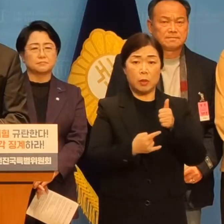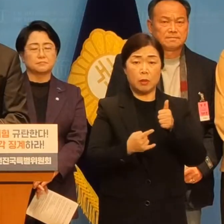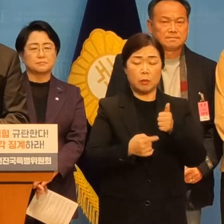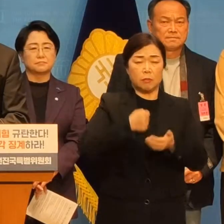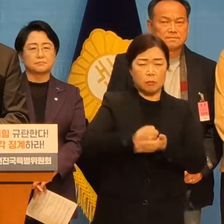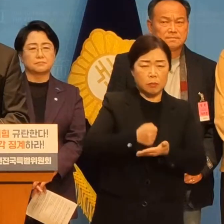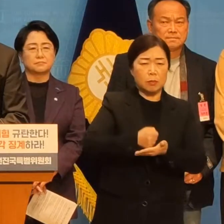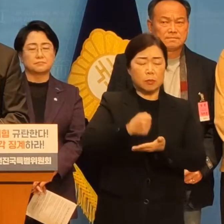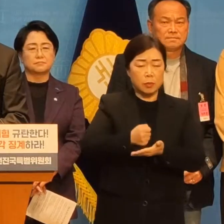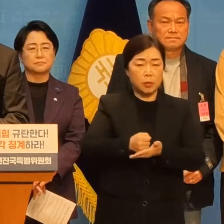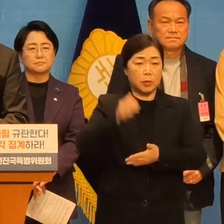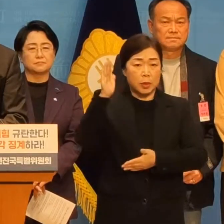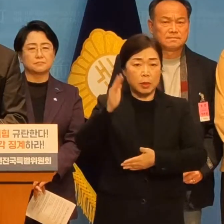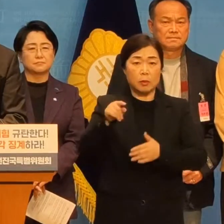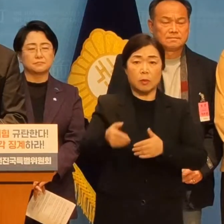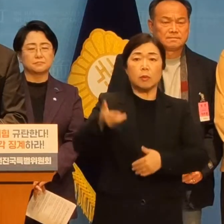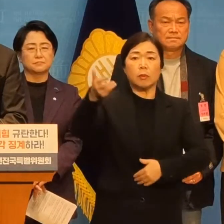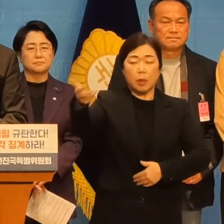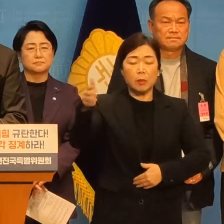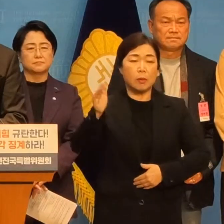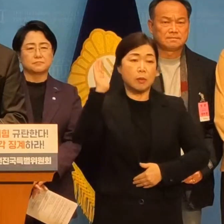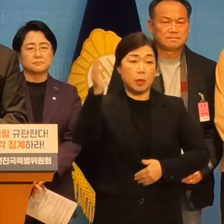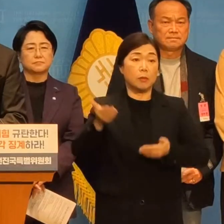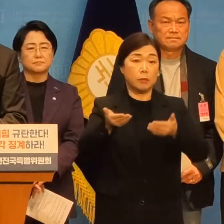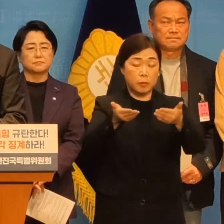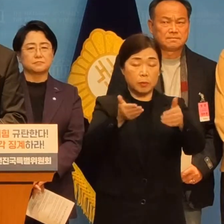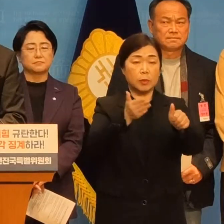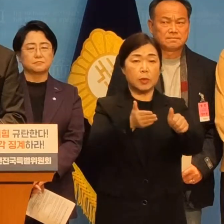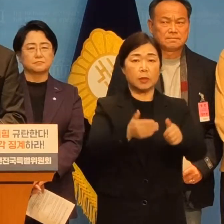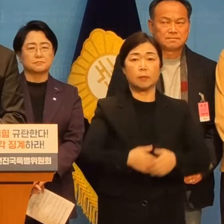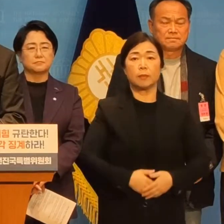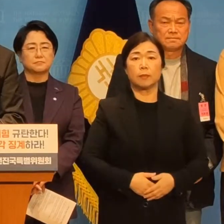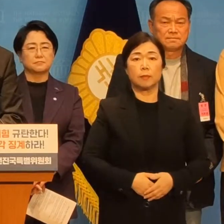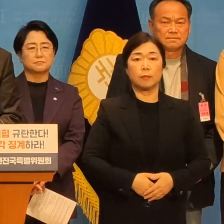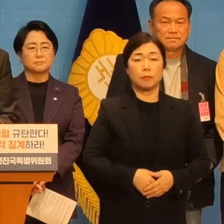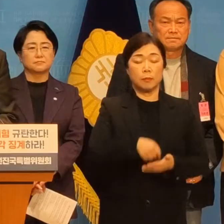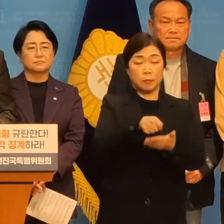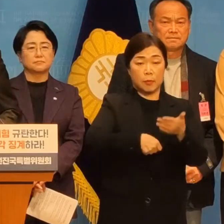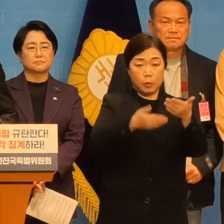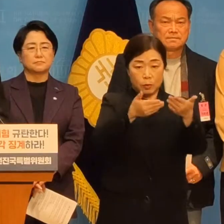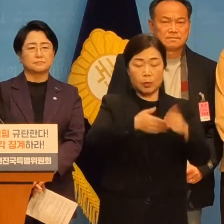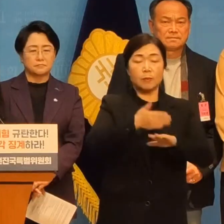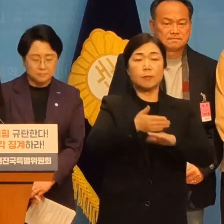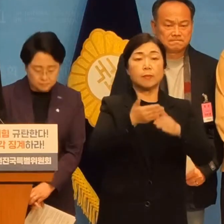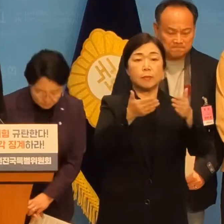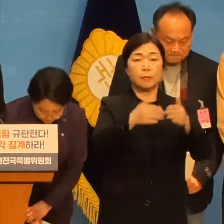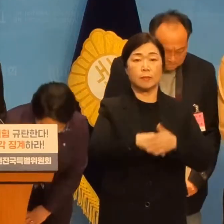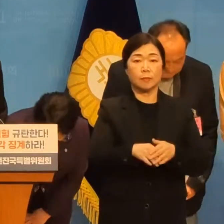울분의 어린 말씀을 백불 자리에서 잠시 듣는 시간을 갖도록 하겠습니다. 취재해 주셔서 감사합니다.